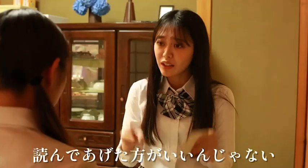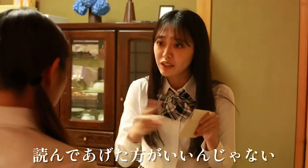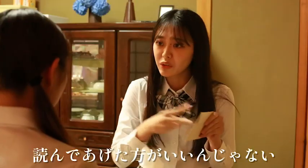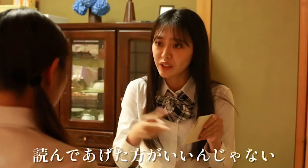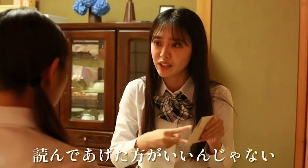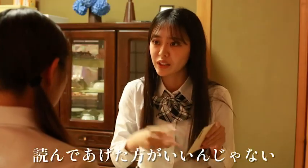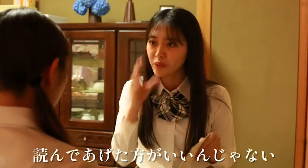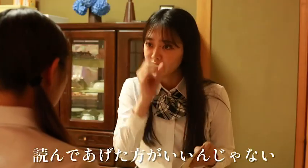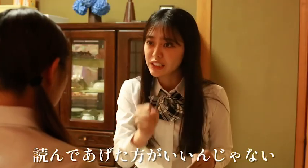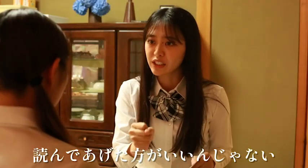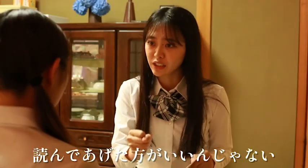読んであげた方がいいんじゃない？